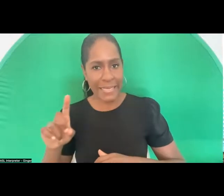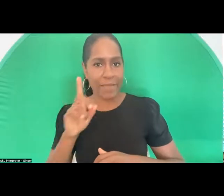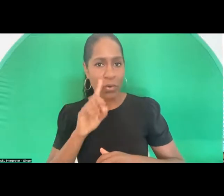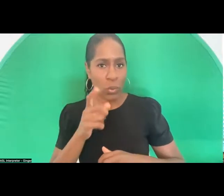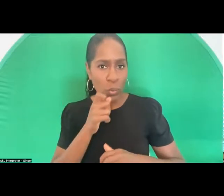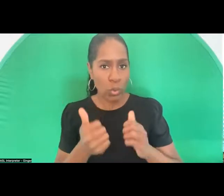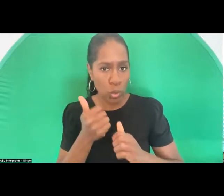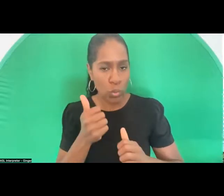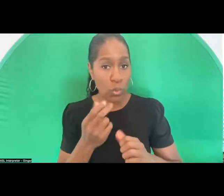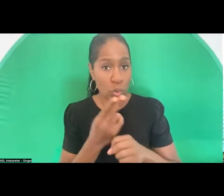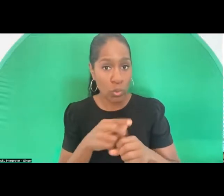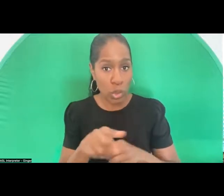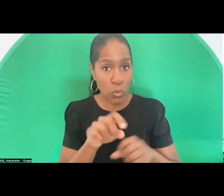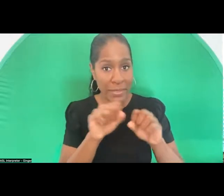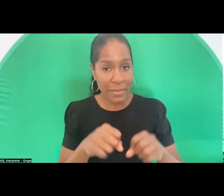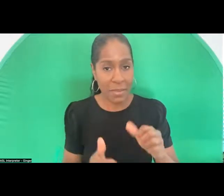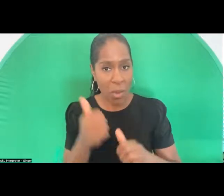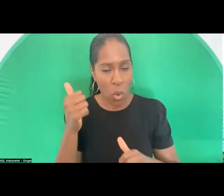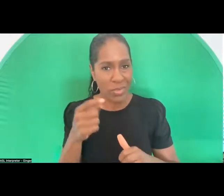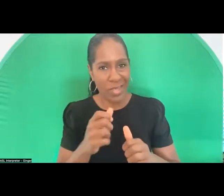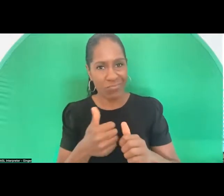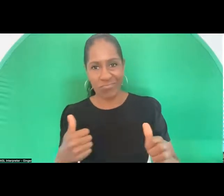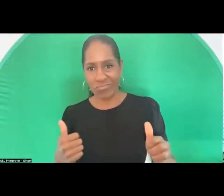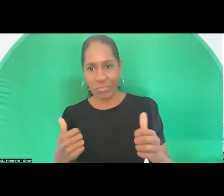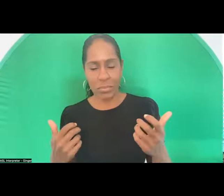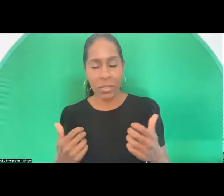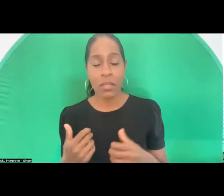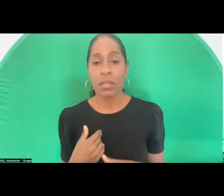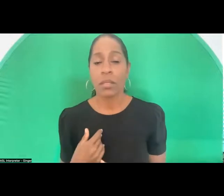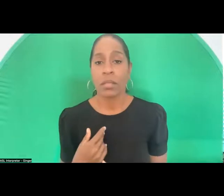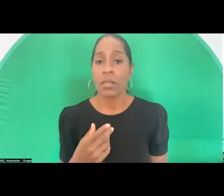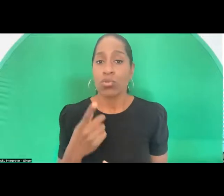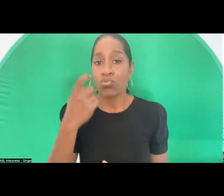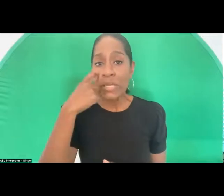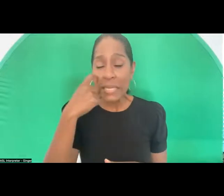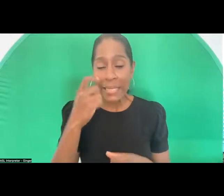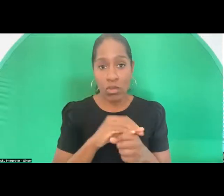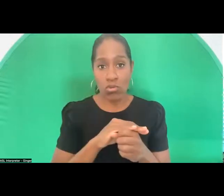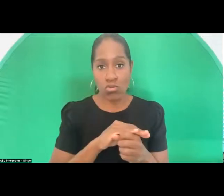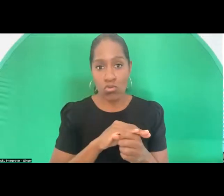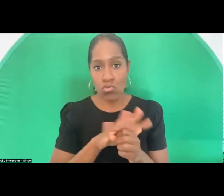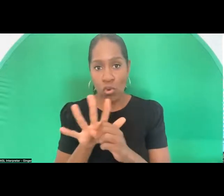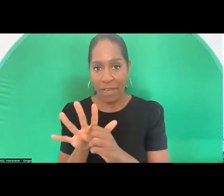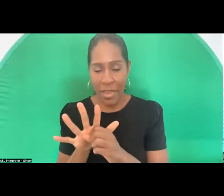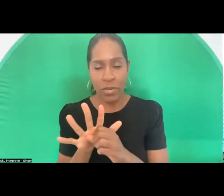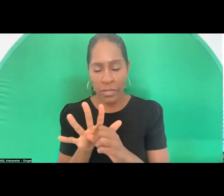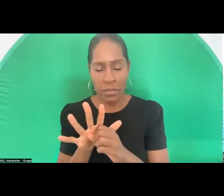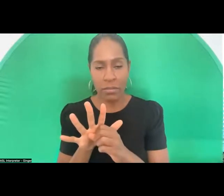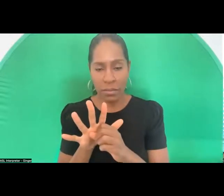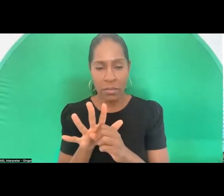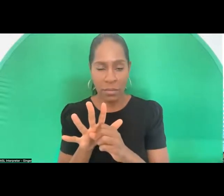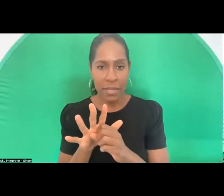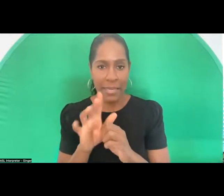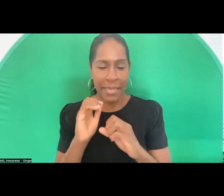satisfacer las personas que ayer las personas que más lo necesitan recientemente coronavirus aureolas ojos